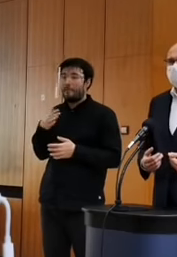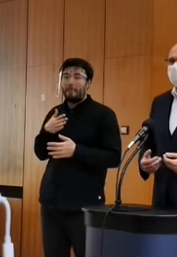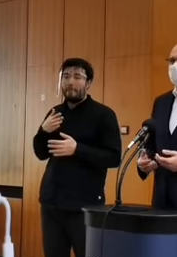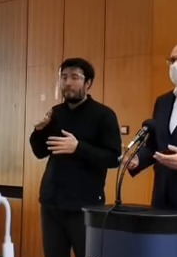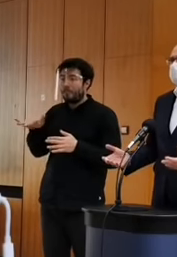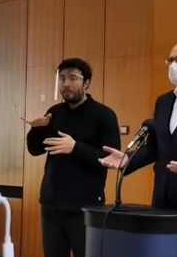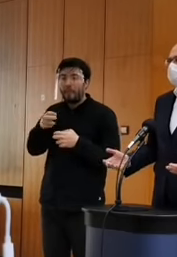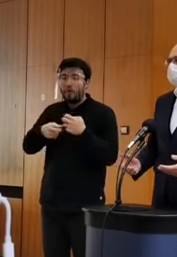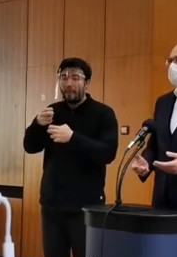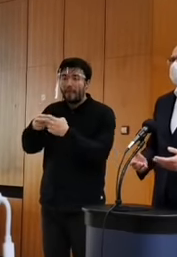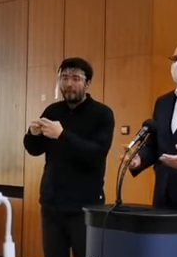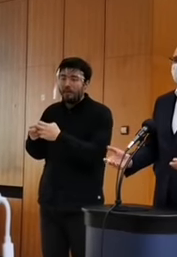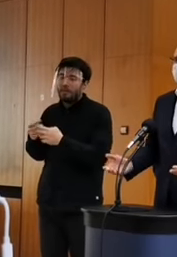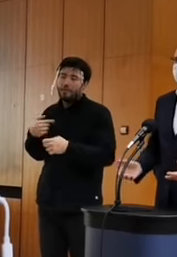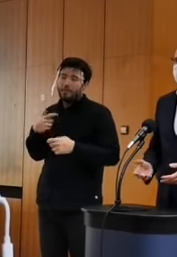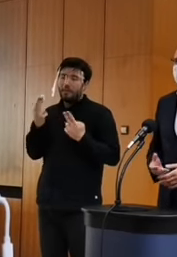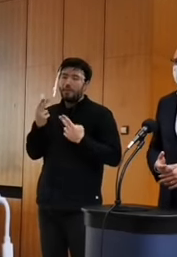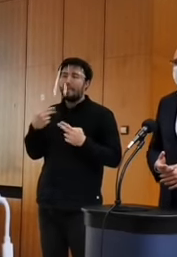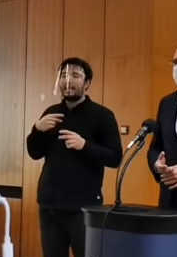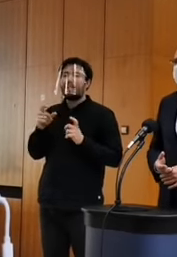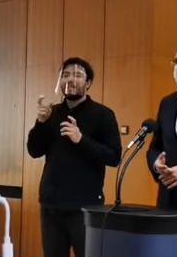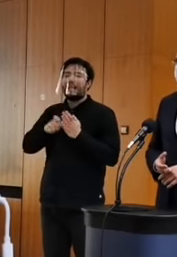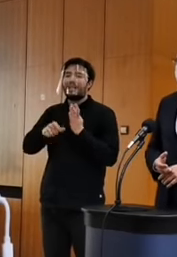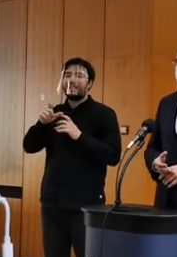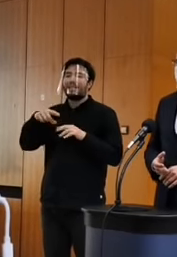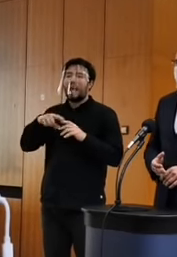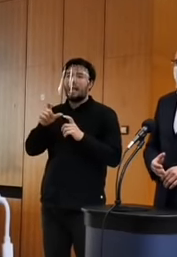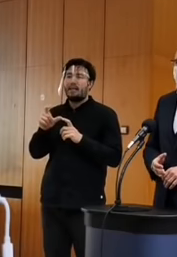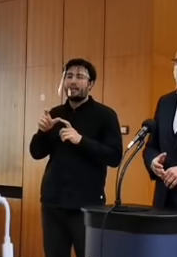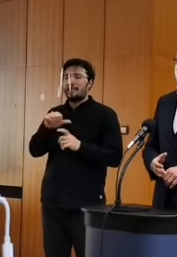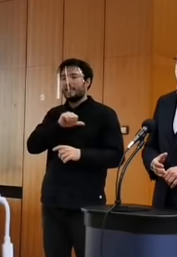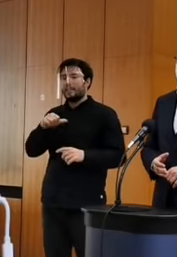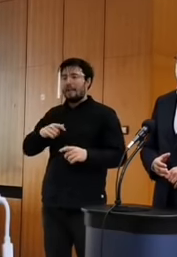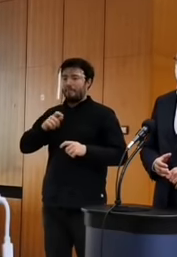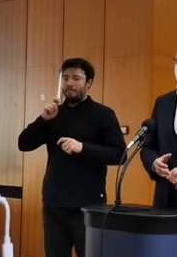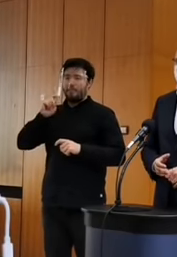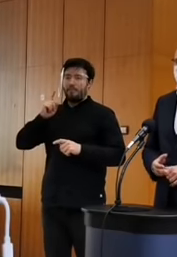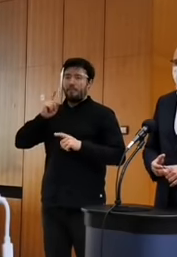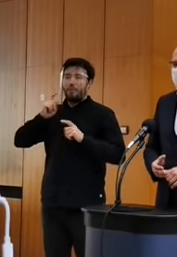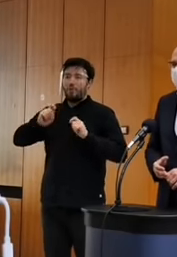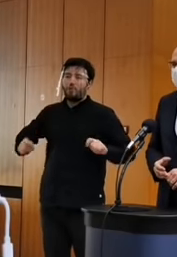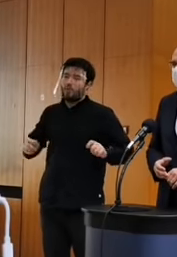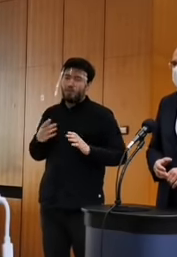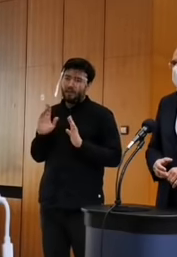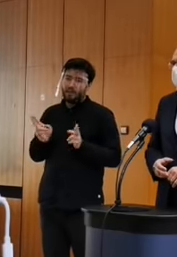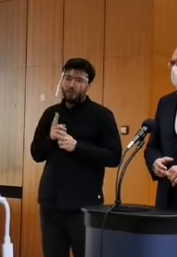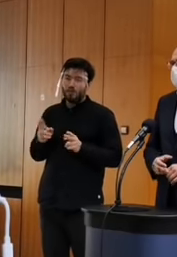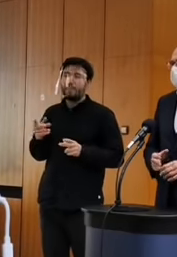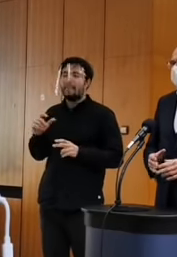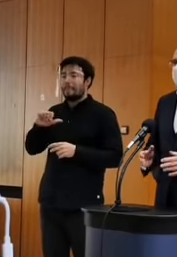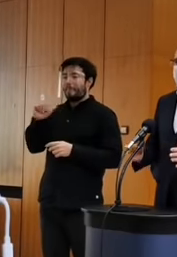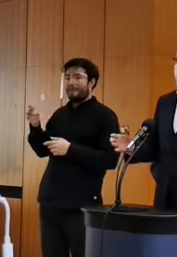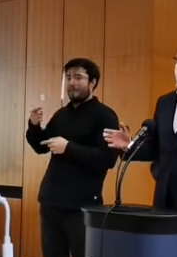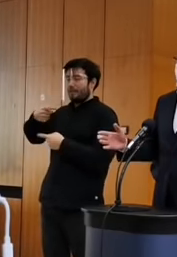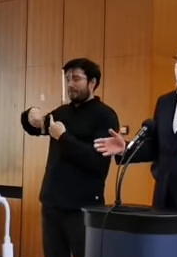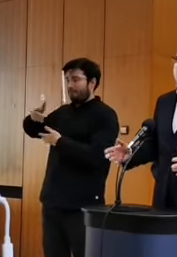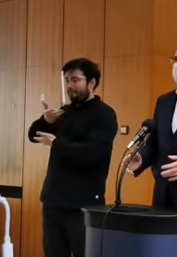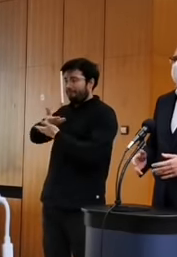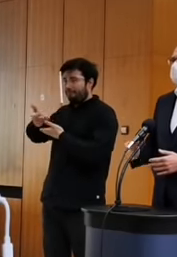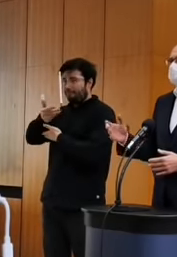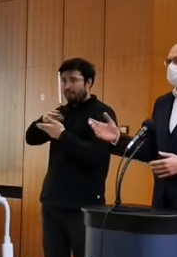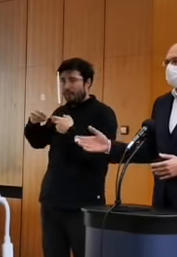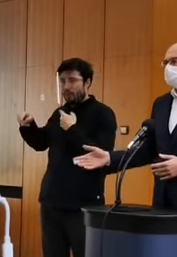SAS samozrejme nerozhodujem ani nemôžem rozhodovať sám, tak si to musíme vydiskutovať najprv medzi nami. No a po